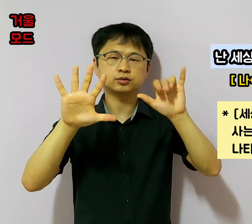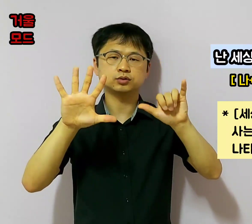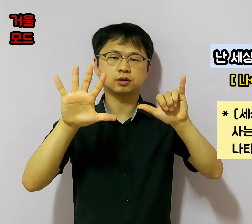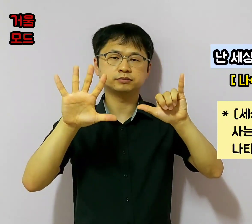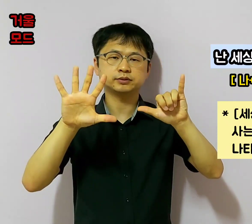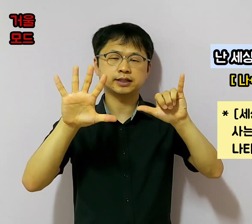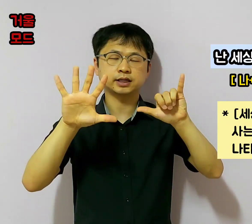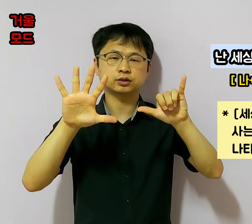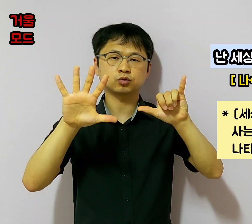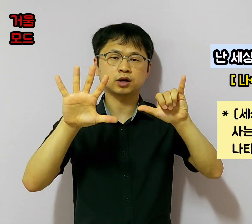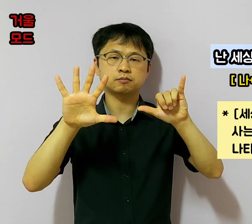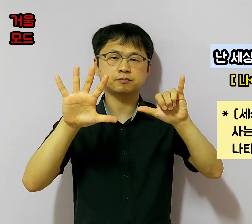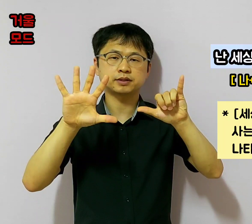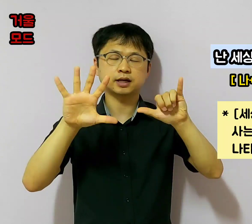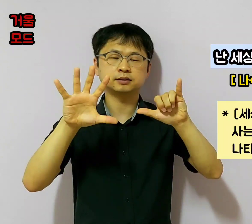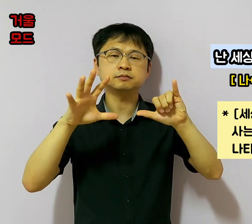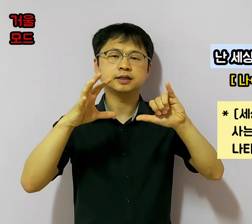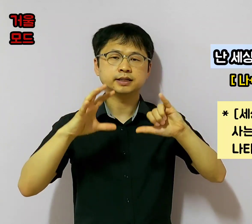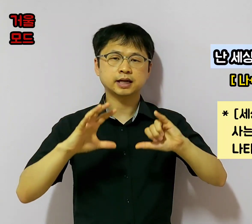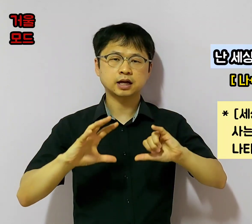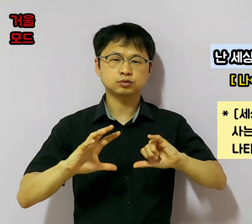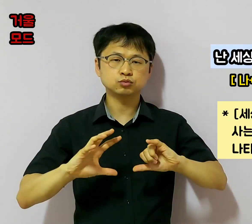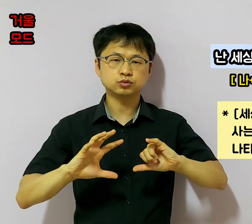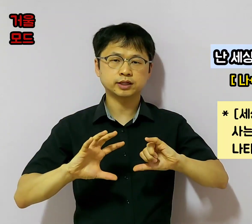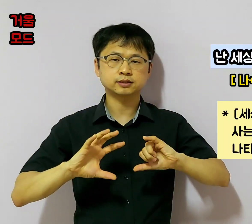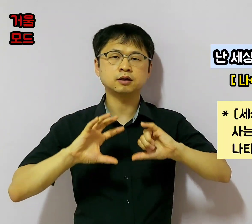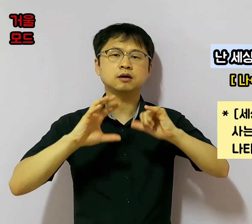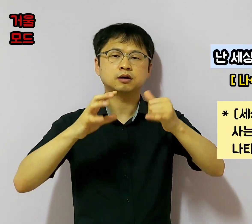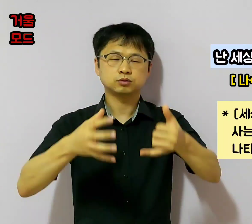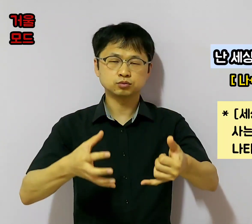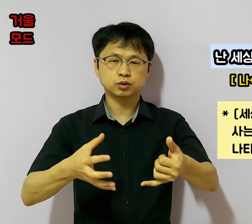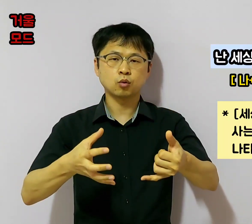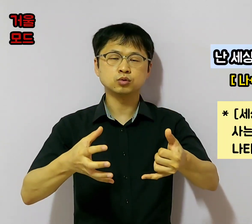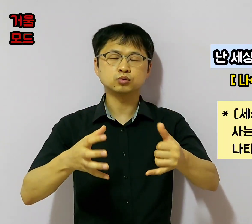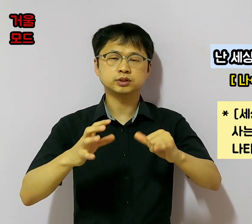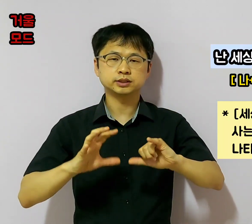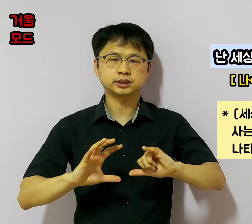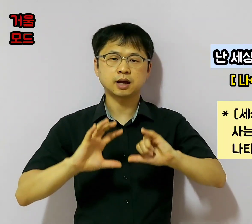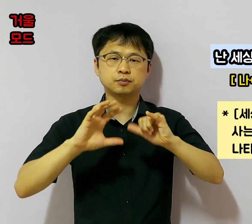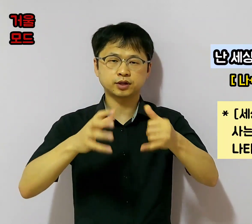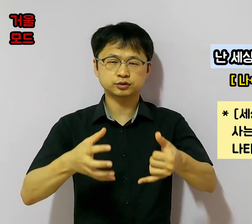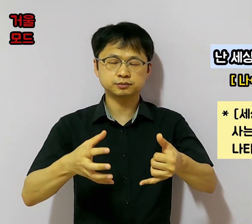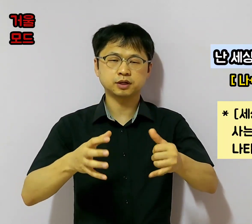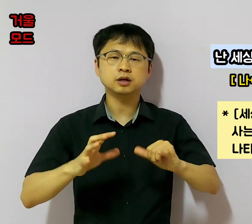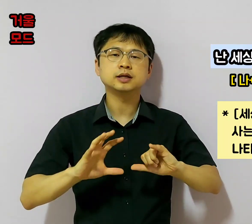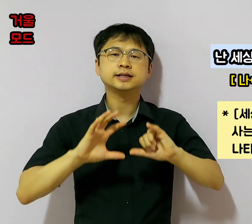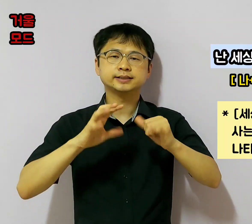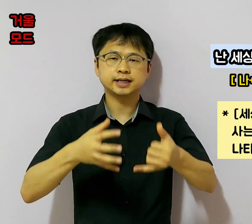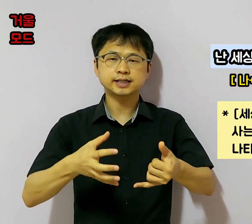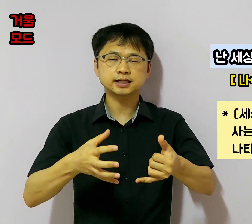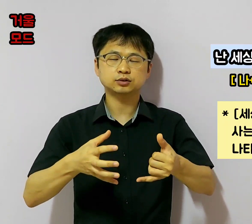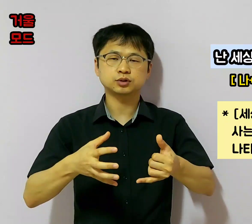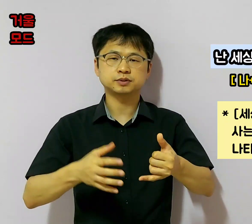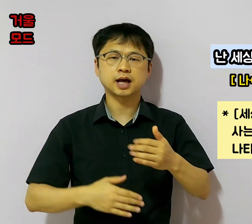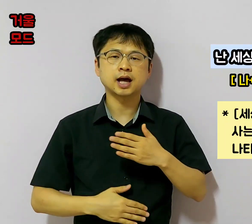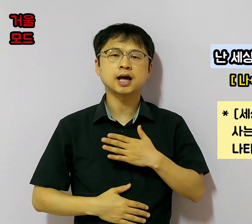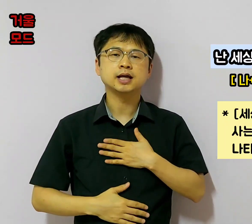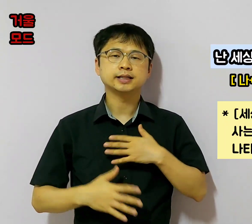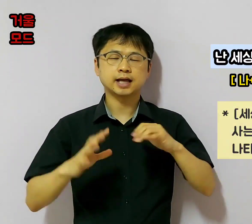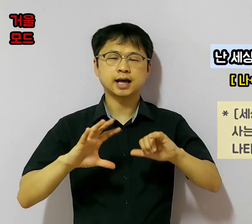손은 엄지와 새끼손가락만 편 다음 약간 둥글게 해서 공을 굴리듯이 앞으로 해주시면 세상이라는 수어입니다.